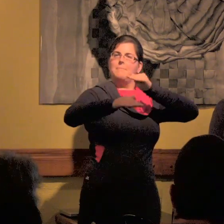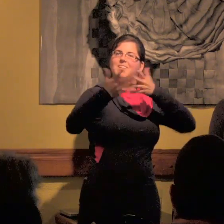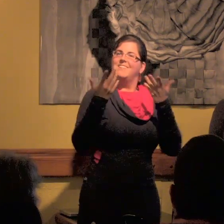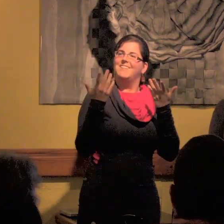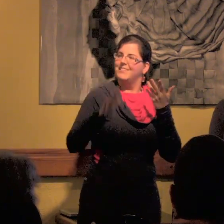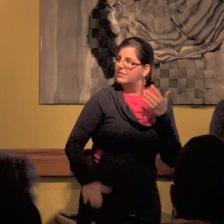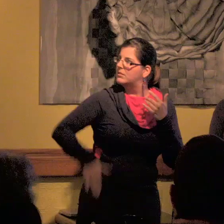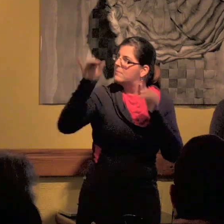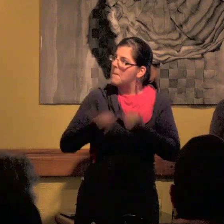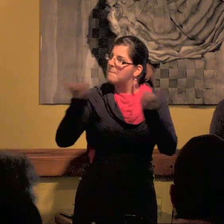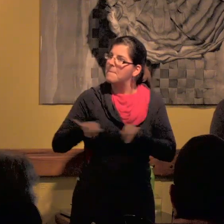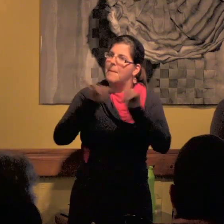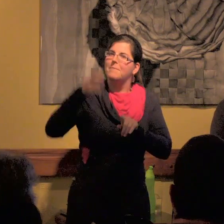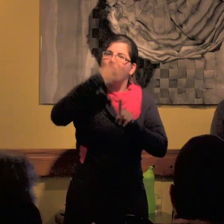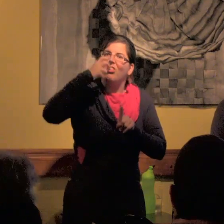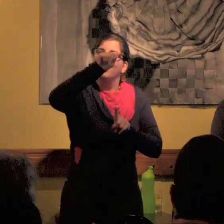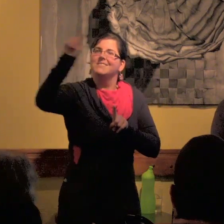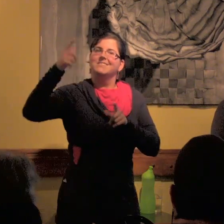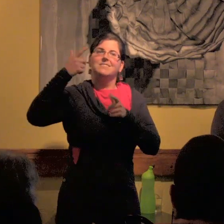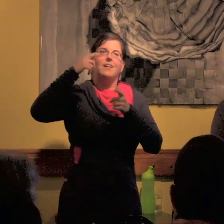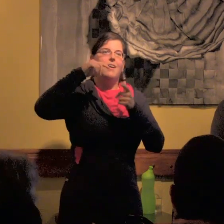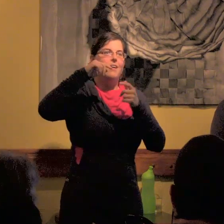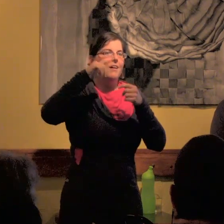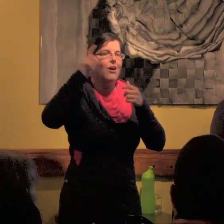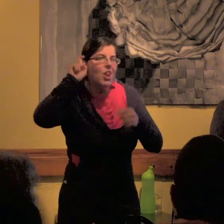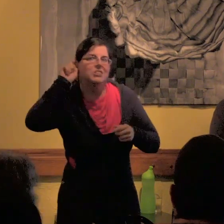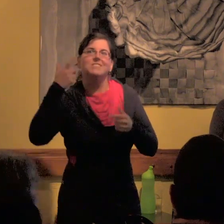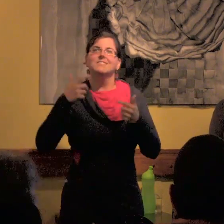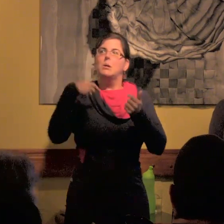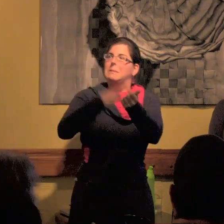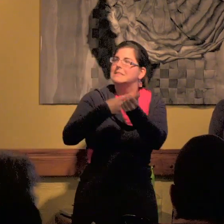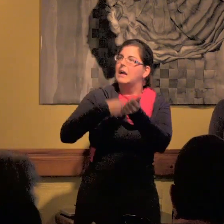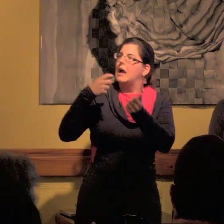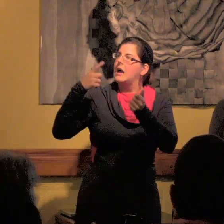à échanger d'égal à égal, justement. Le fait d'avoir eu